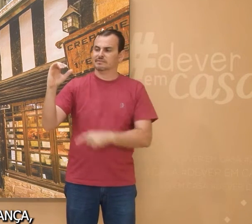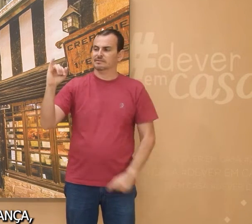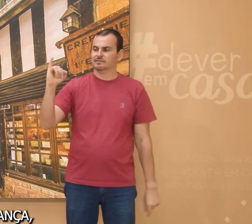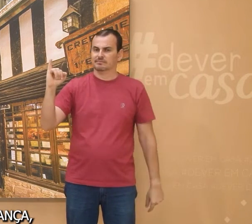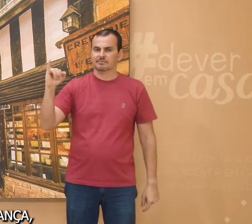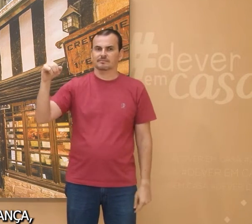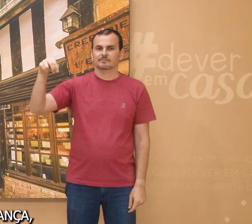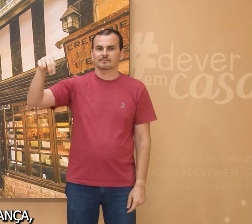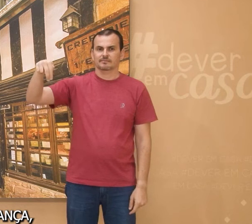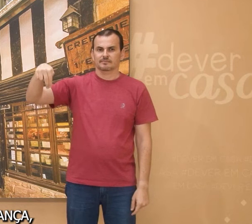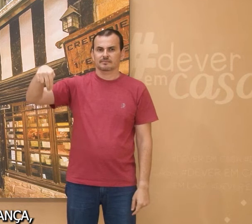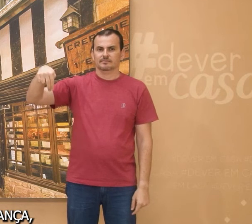Cinderela.